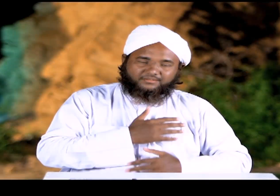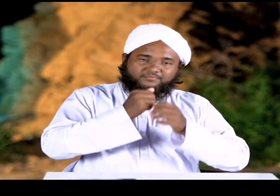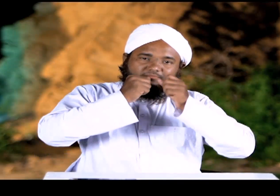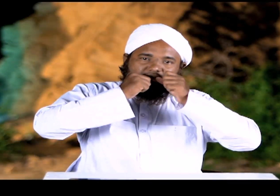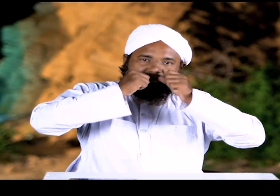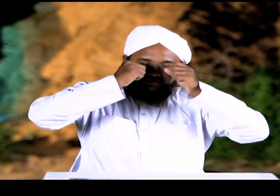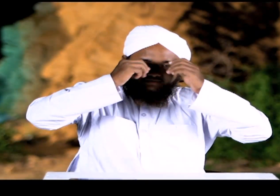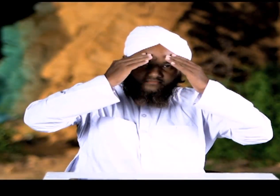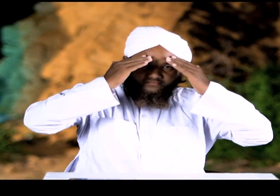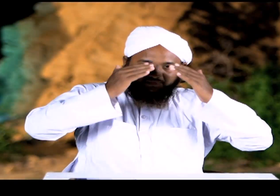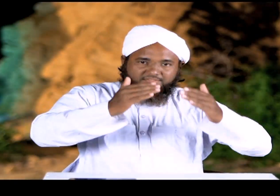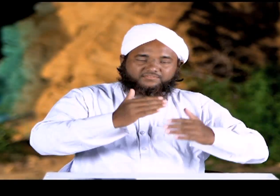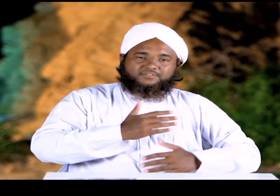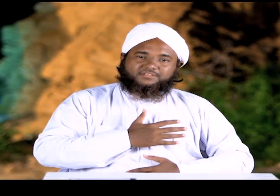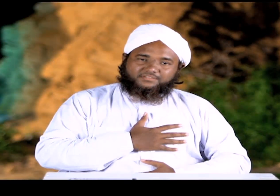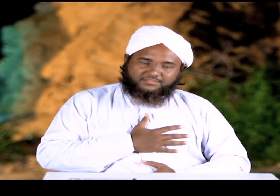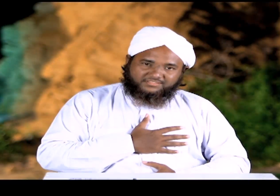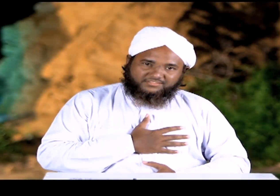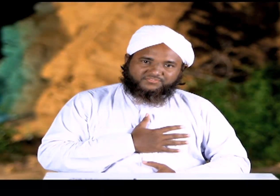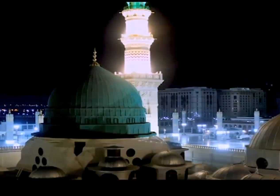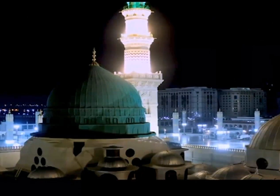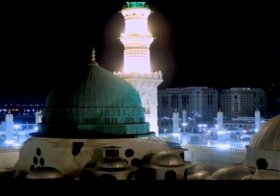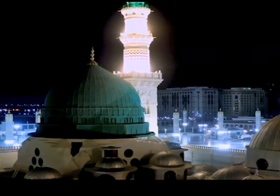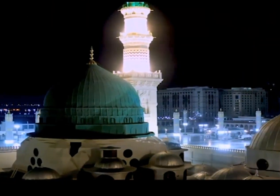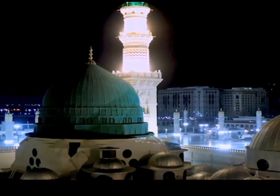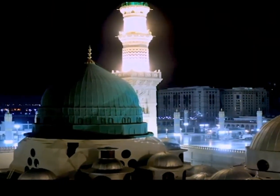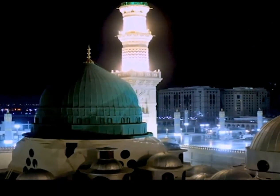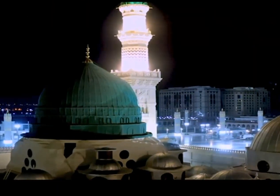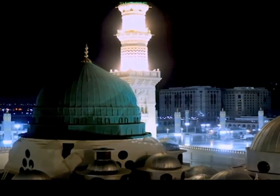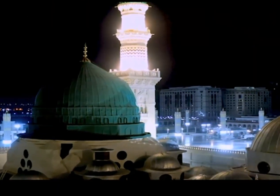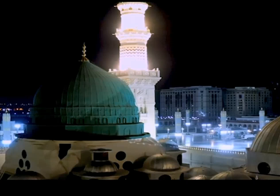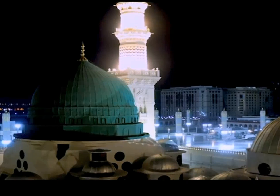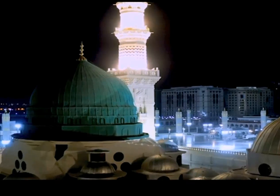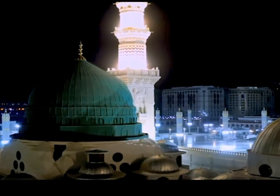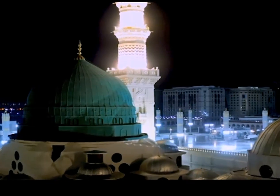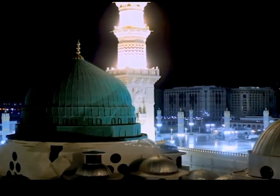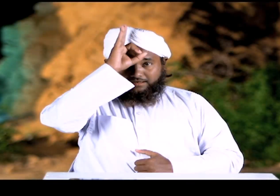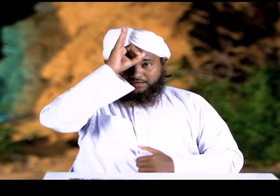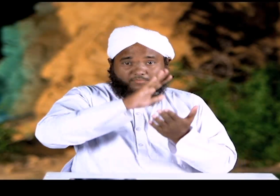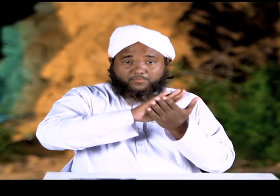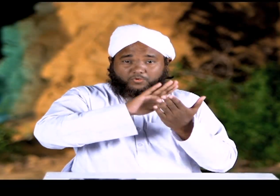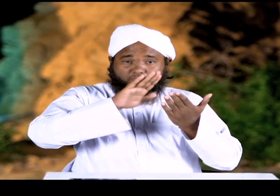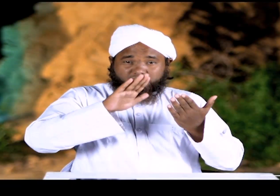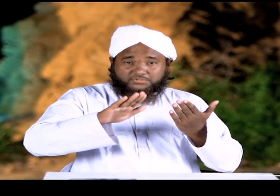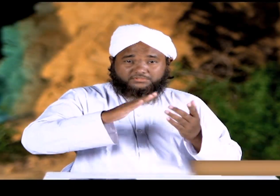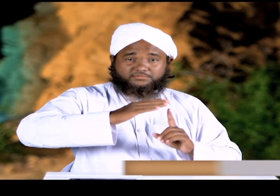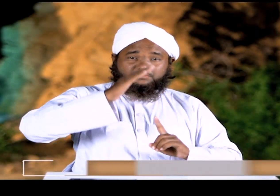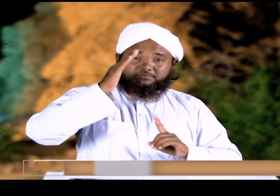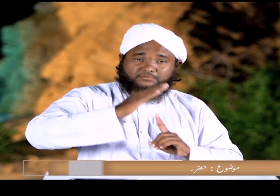اللہ علی محمد صلی اللہ علیہ وآلہ وصحبہ وسلم۔ حضرت سیدنا امام حسین